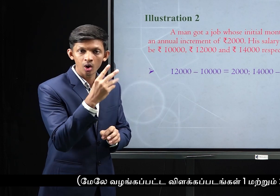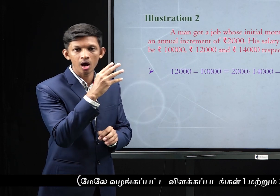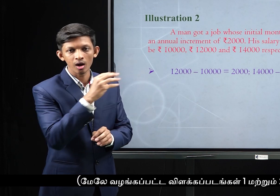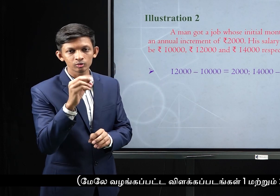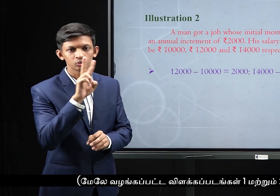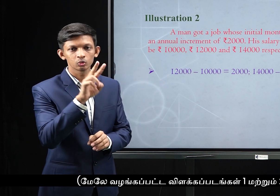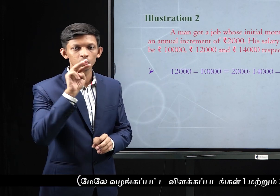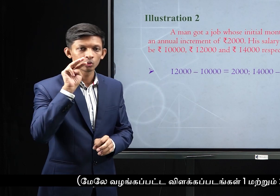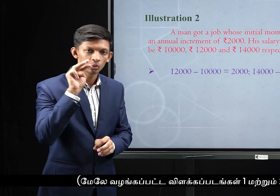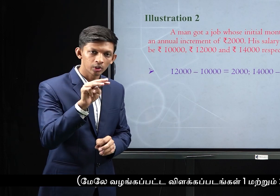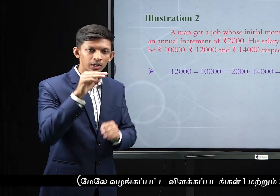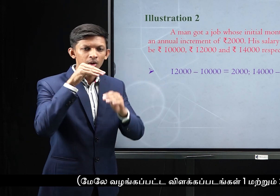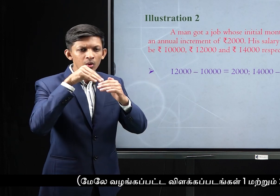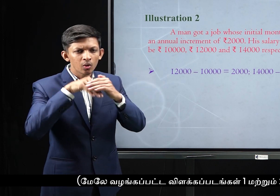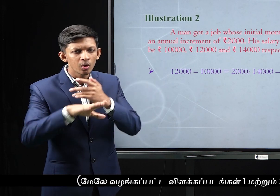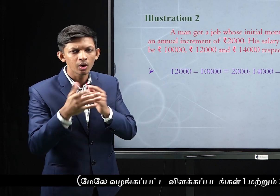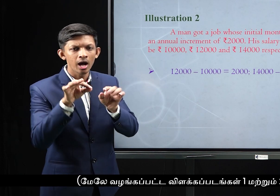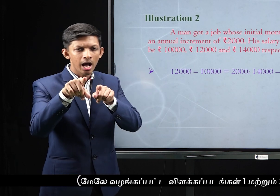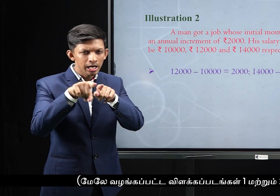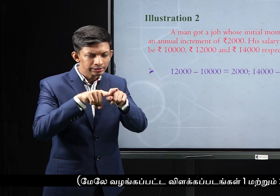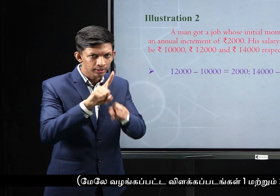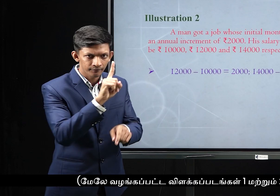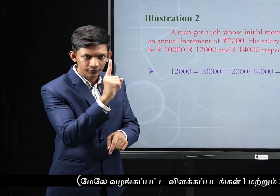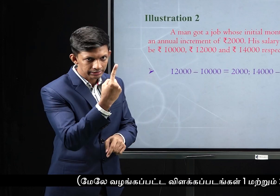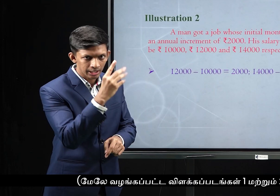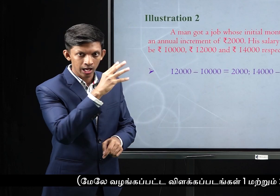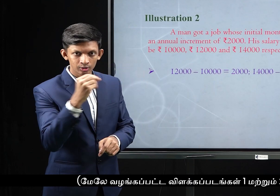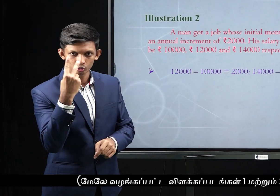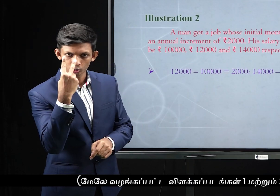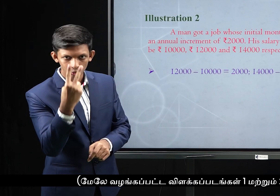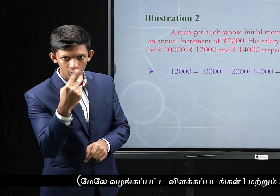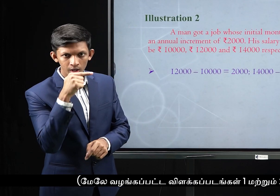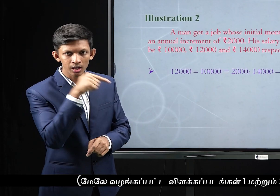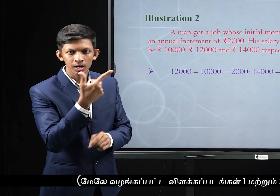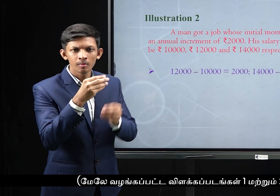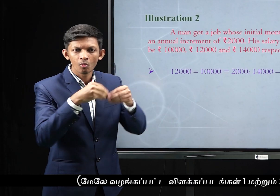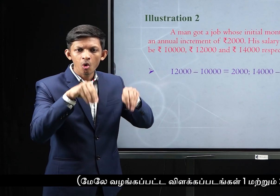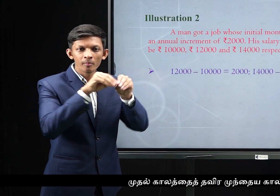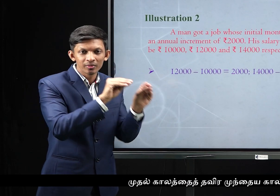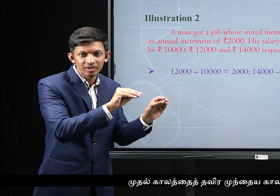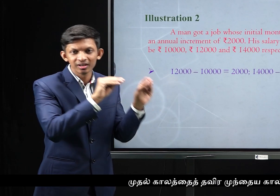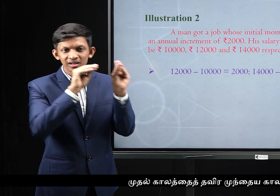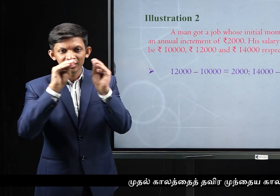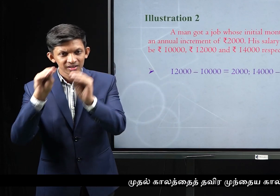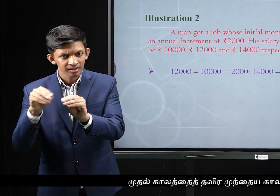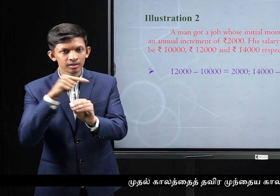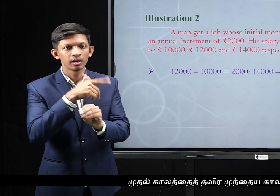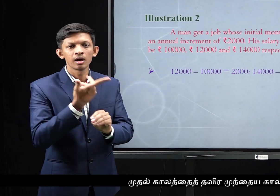மேலே வழங்கப்பட்ட விளக்கப்படங்களில் 1 மற்றும் 2இல் 2 மற்றும் 2,000 முதல் காலத்தை தவிர